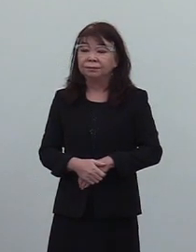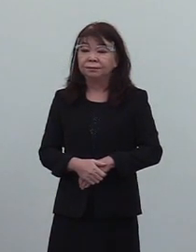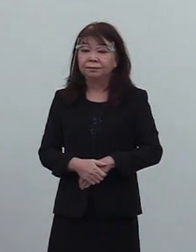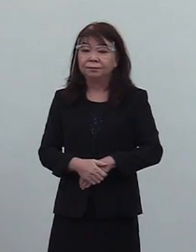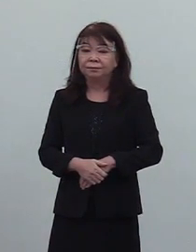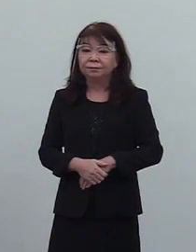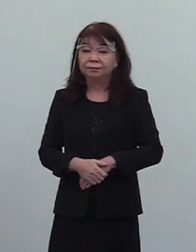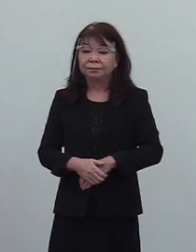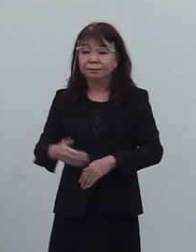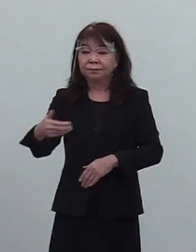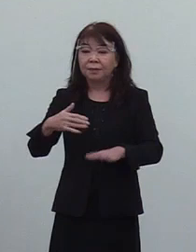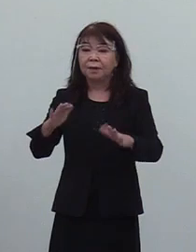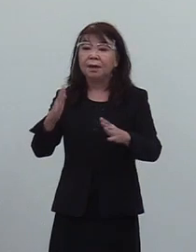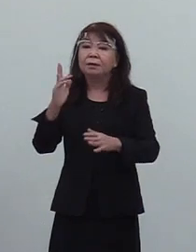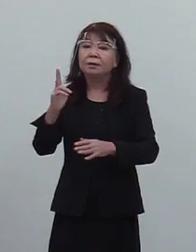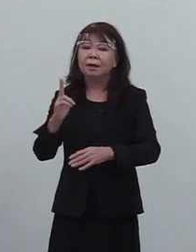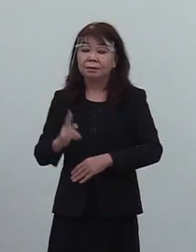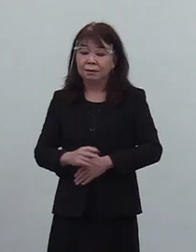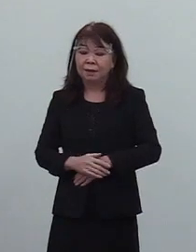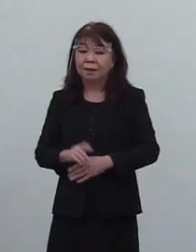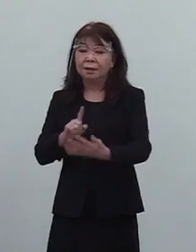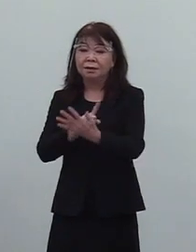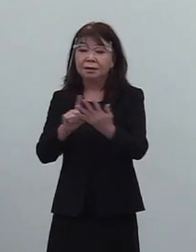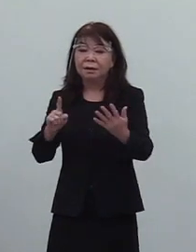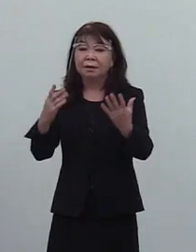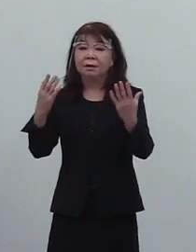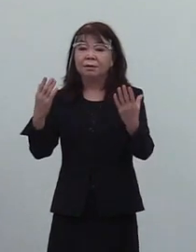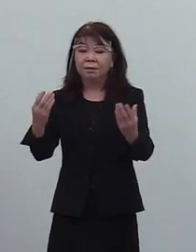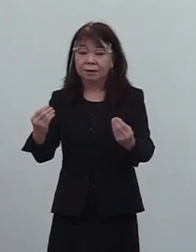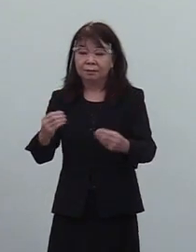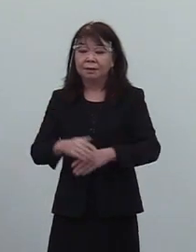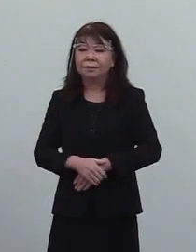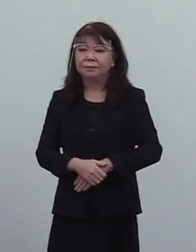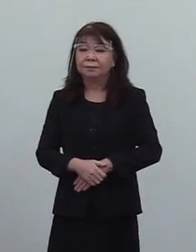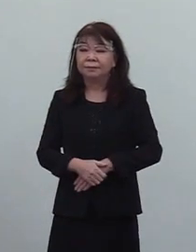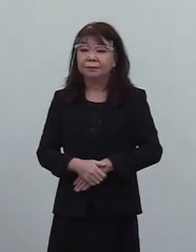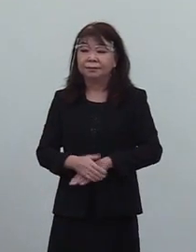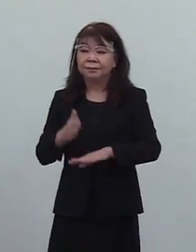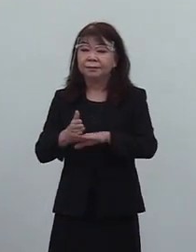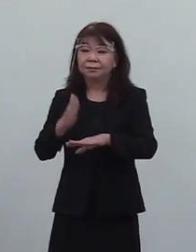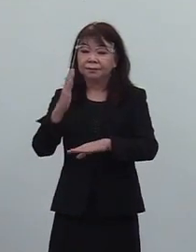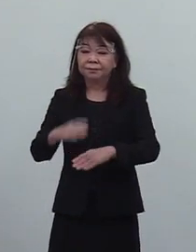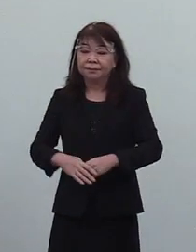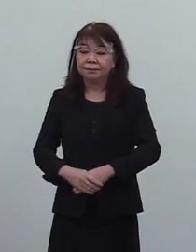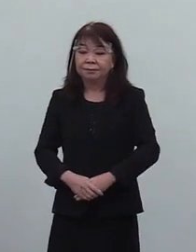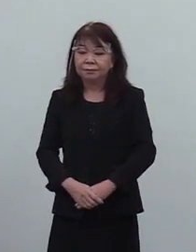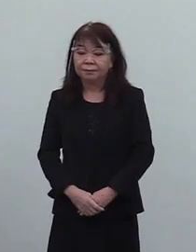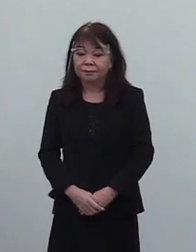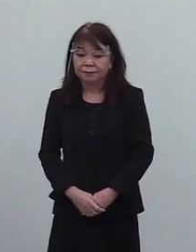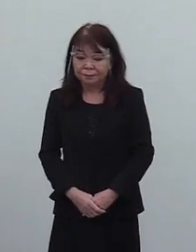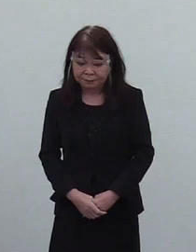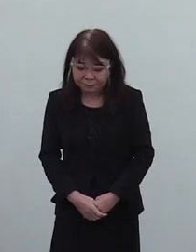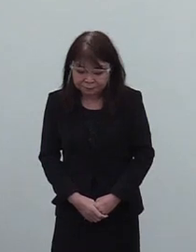それではご質問がないようですので、これにて記者会見を終了させていただきます。どうもありがとうございました。